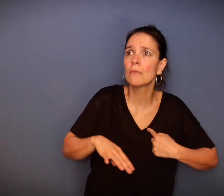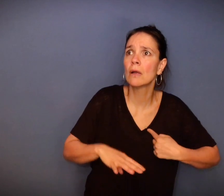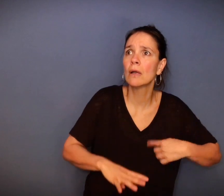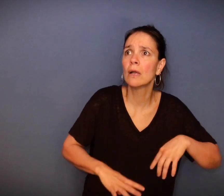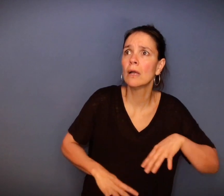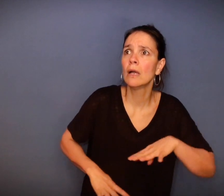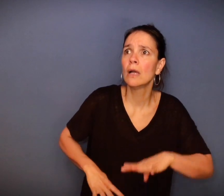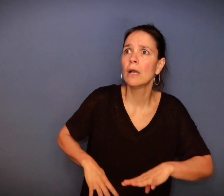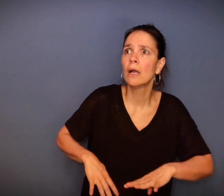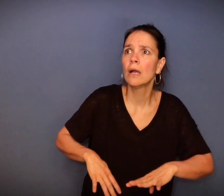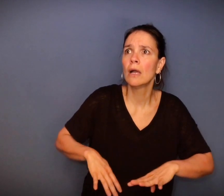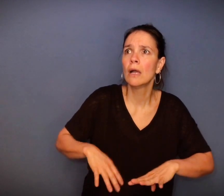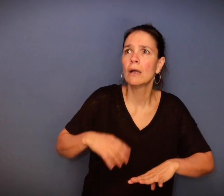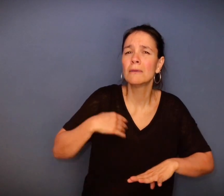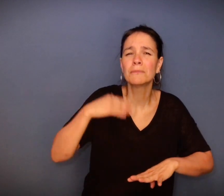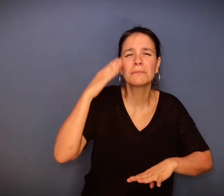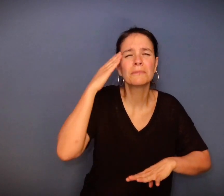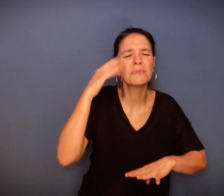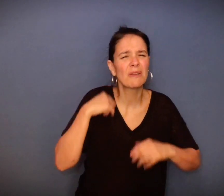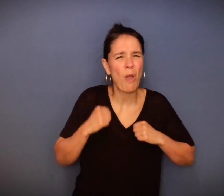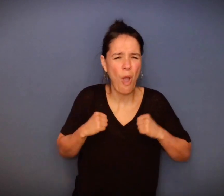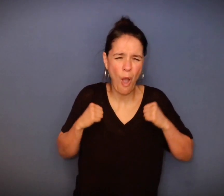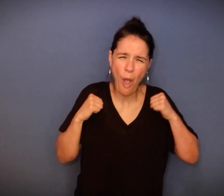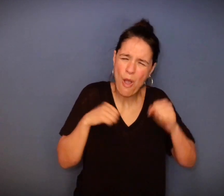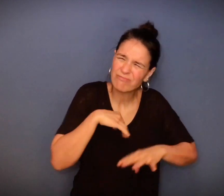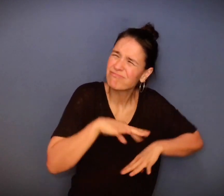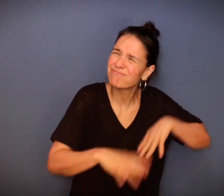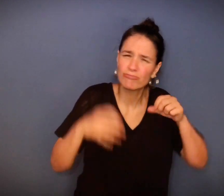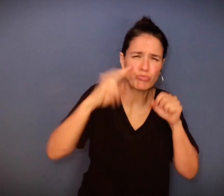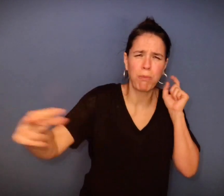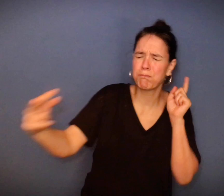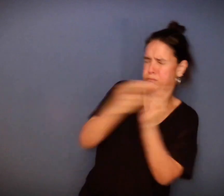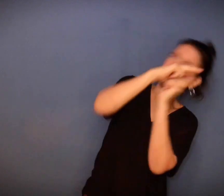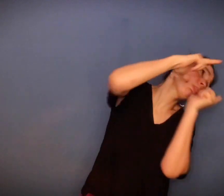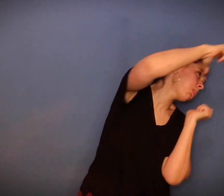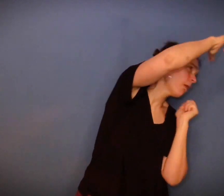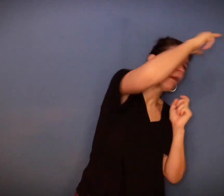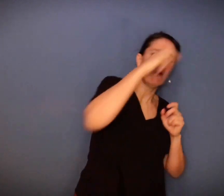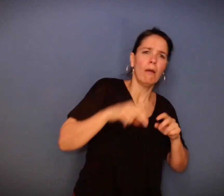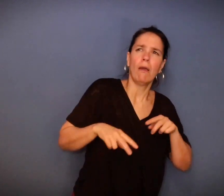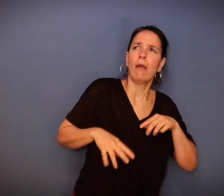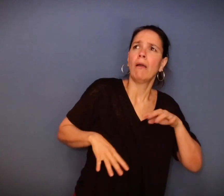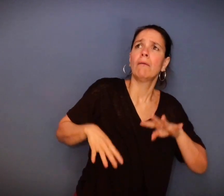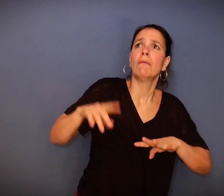En voyant ces magnifiques bêtes, il fut pris d'une étrange tristesse.